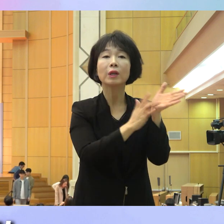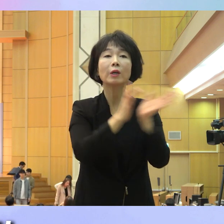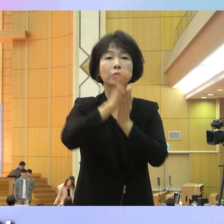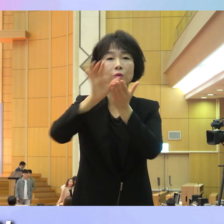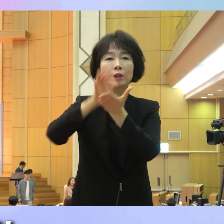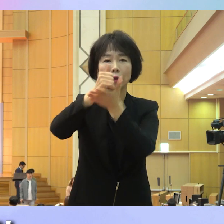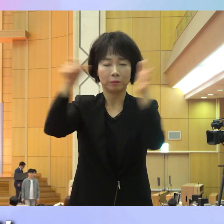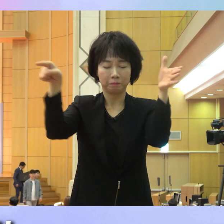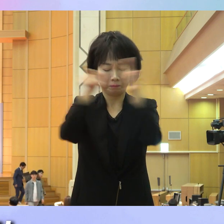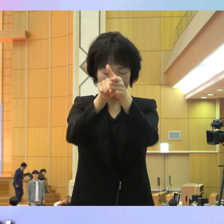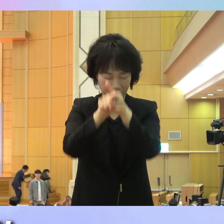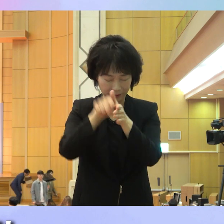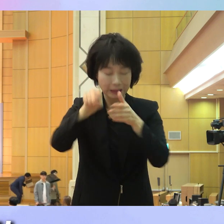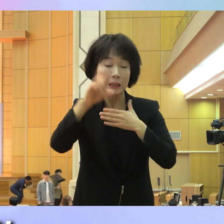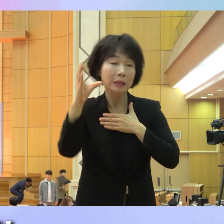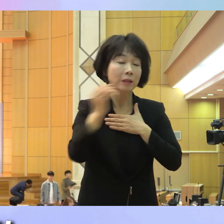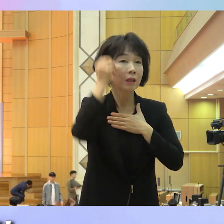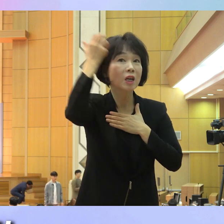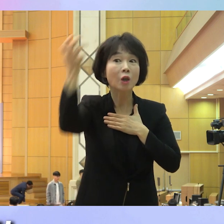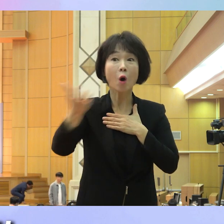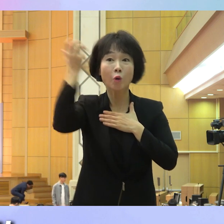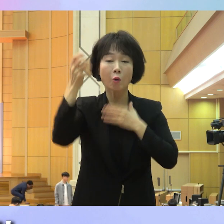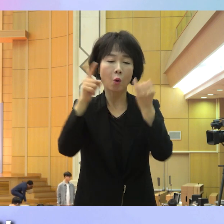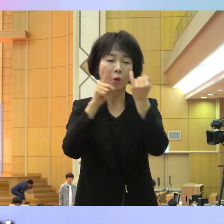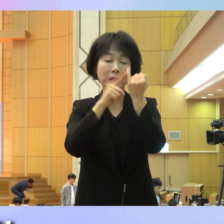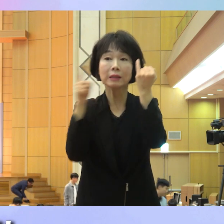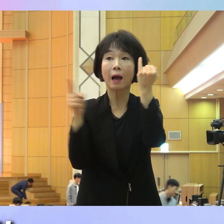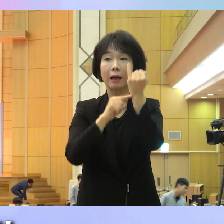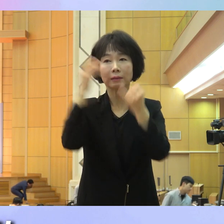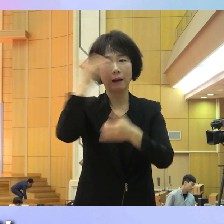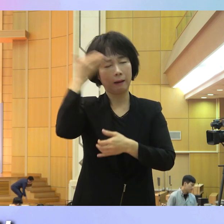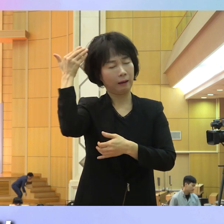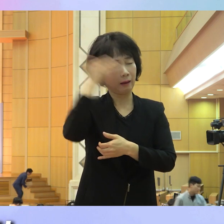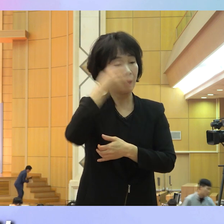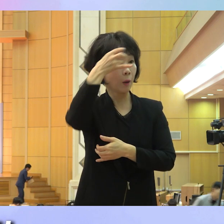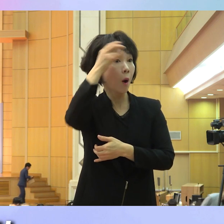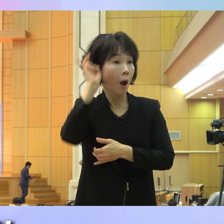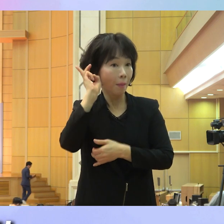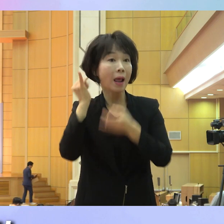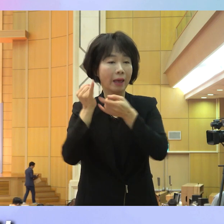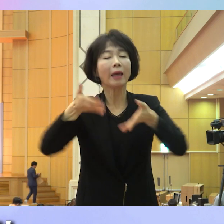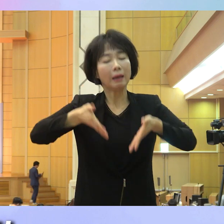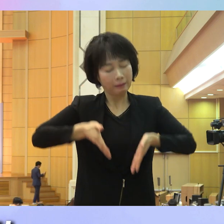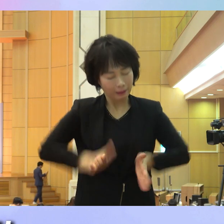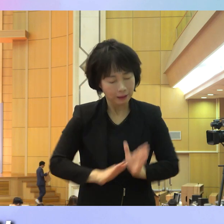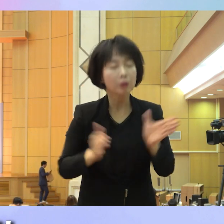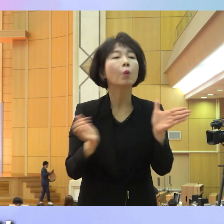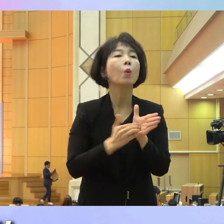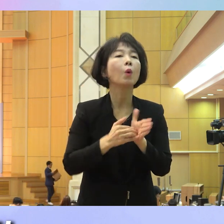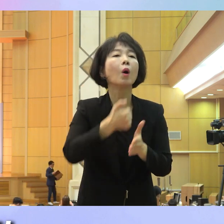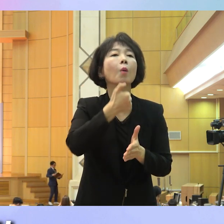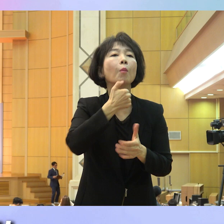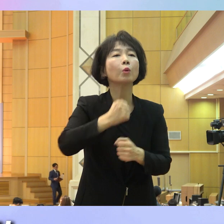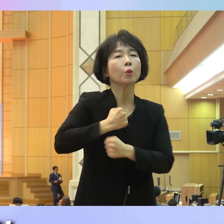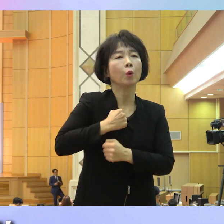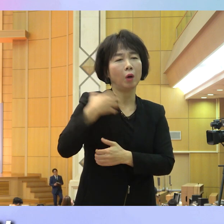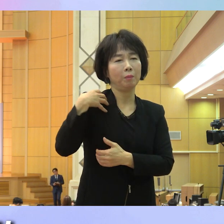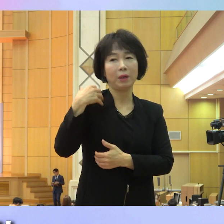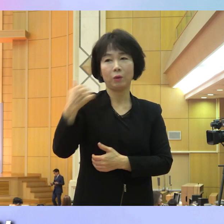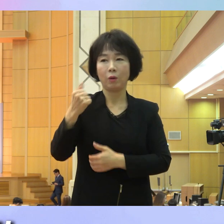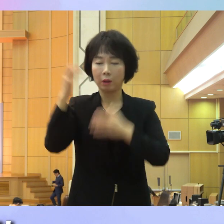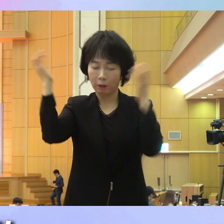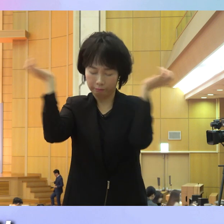예수 그리스도를 믿사오니 이는 성령으로 잉태하사 동정녀 마리아에게 나시고